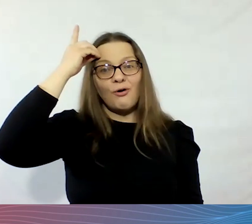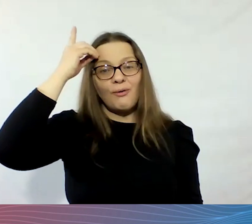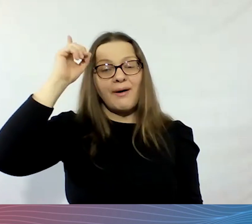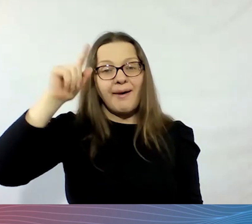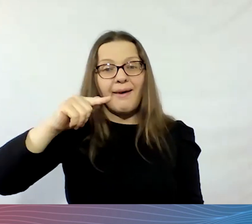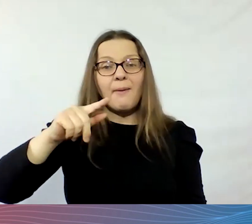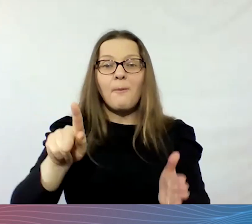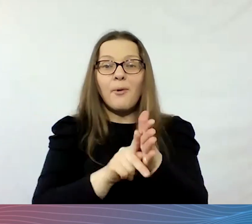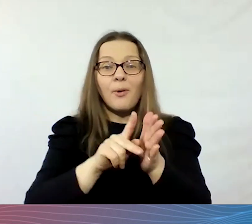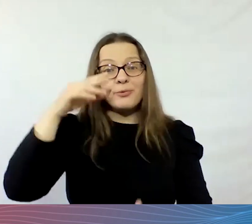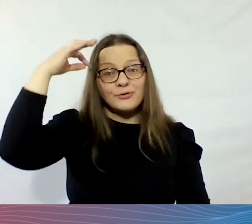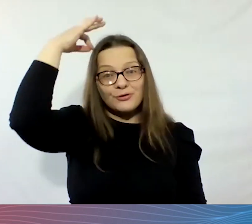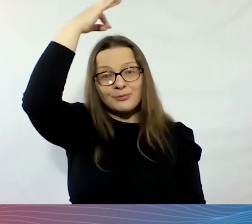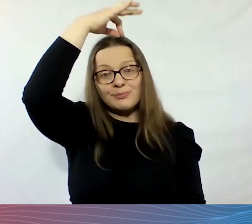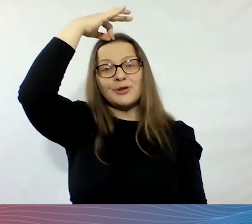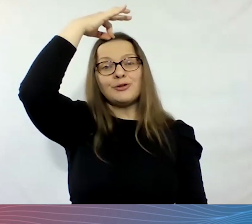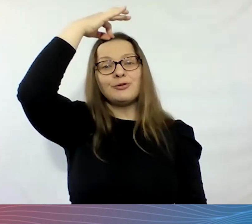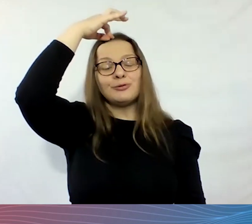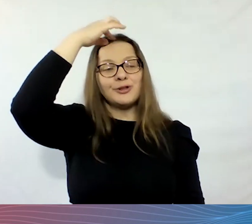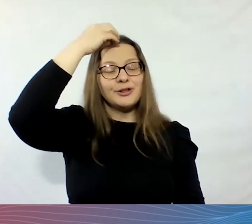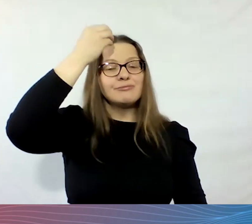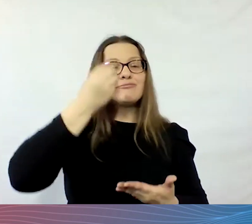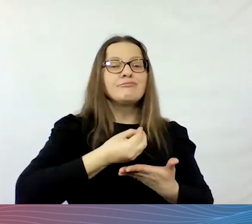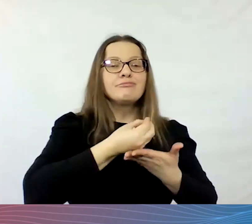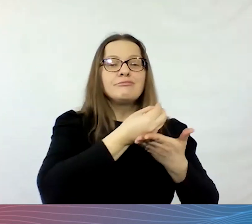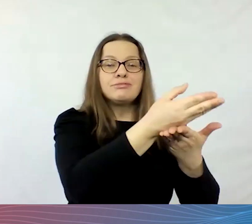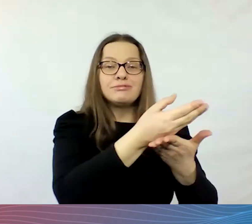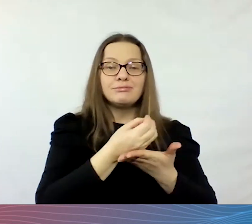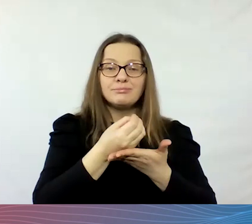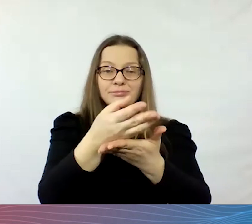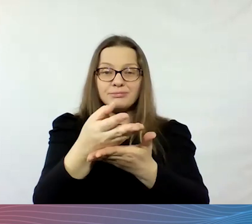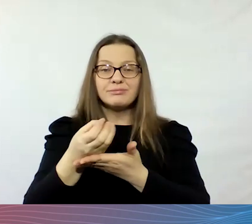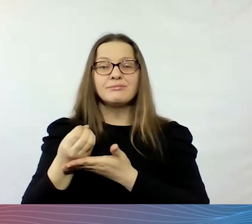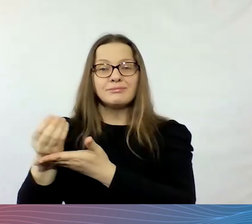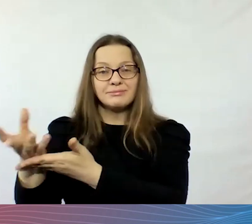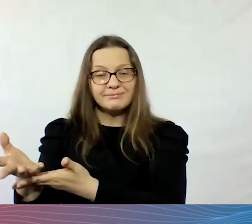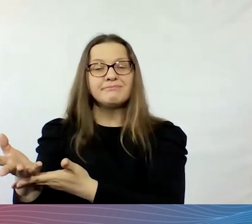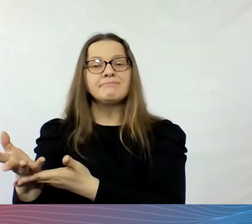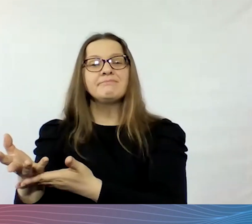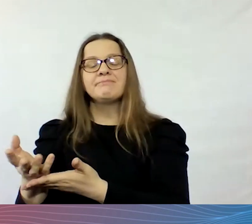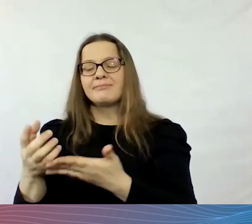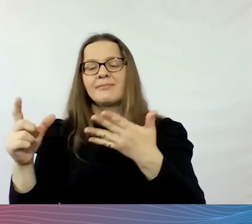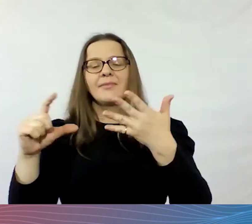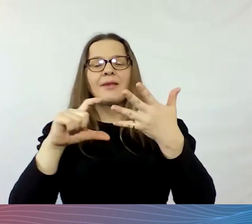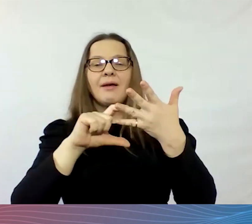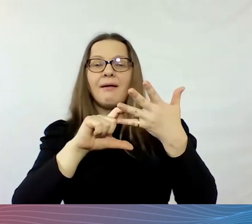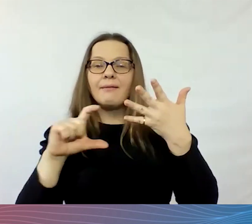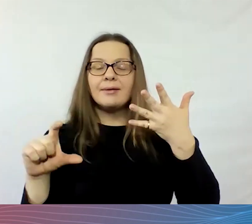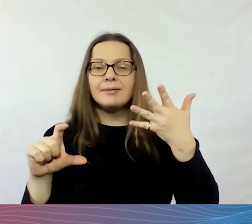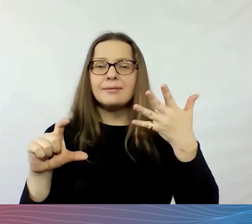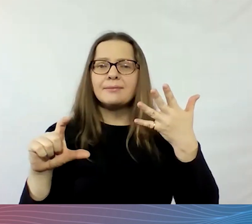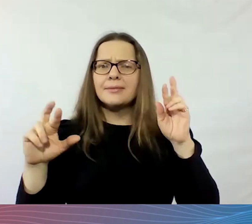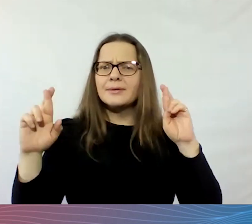Por isso, começa com corpo e espírito. Tá? Esperança é o que o Senhor quer obter